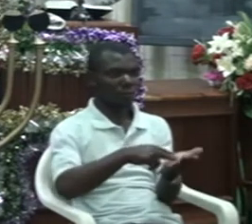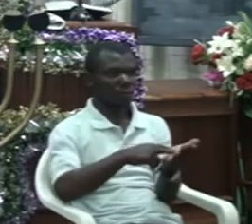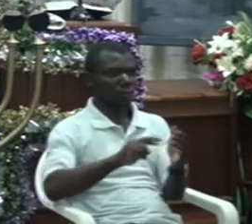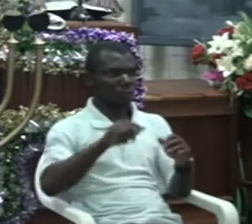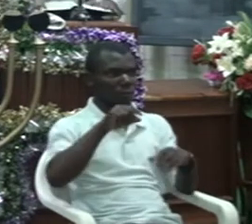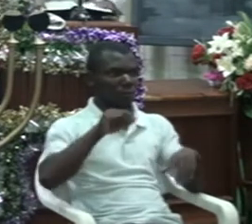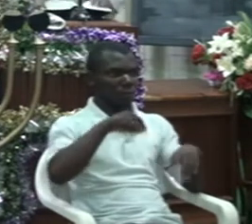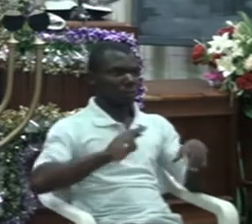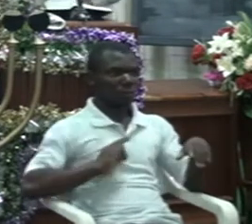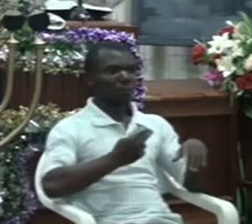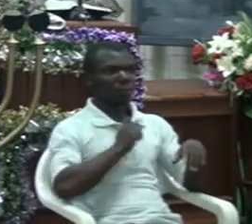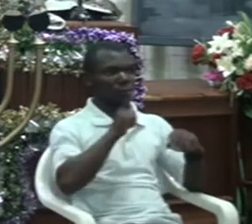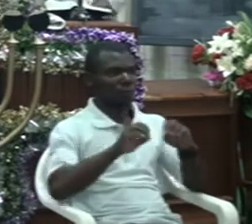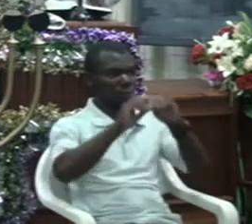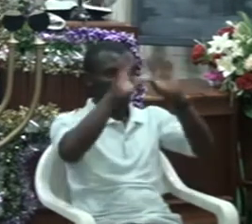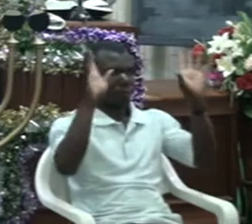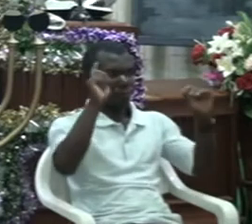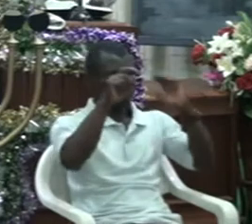Tuamuke.